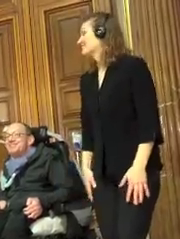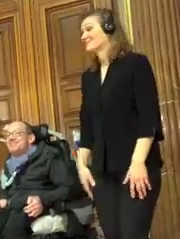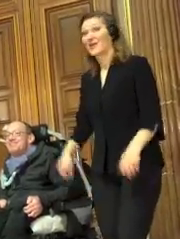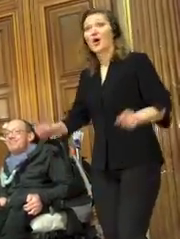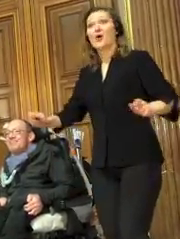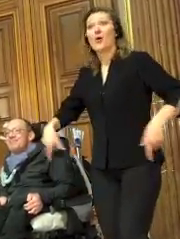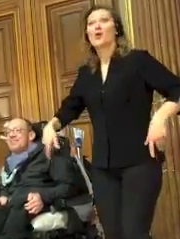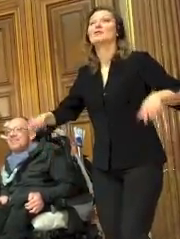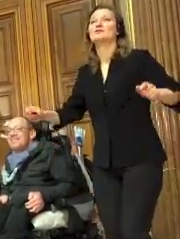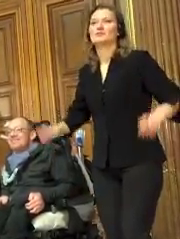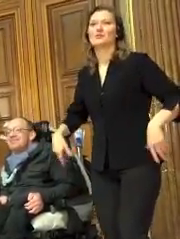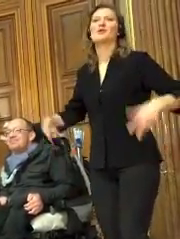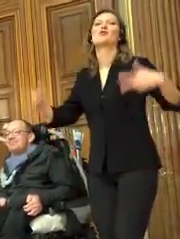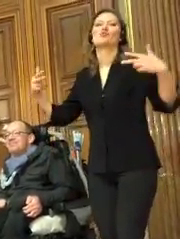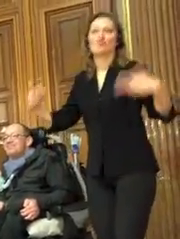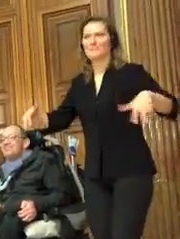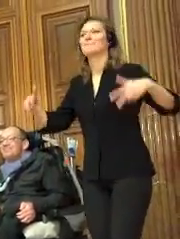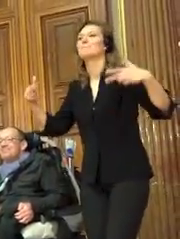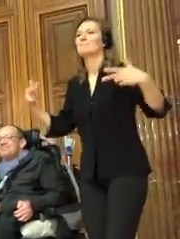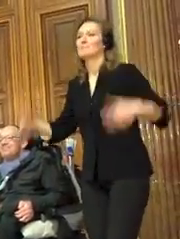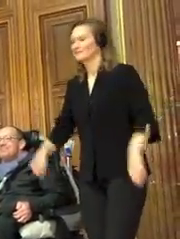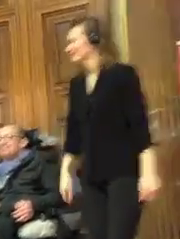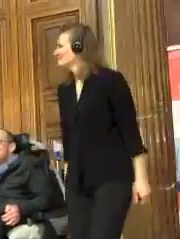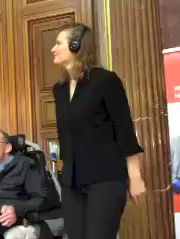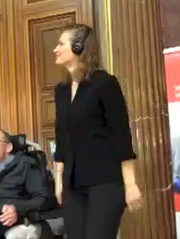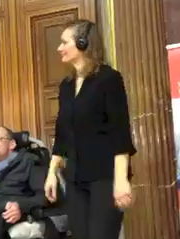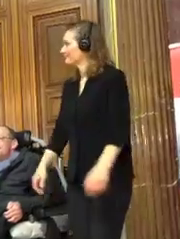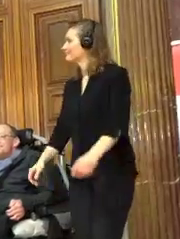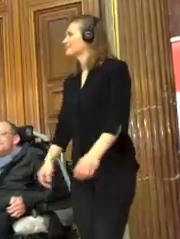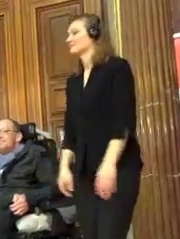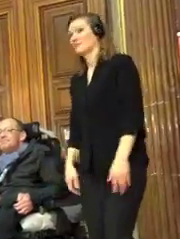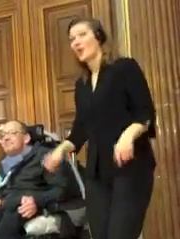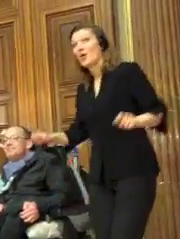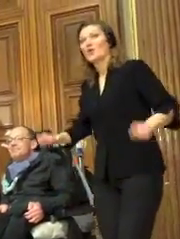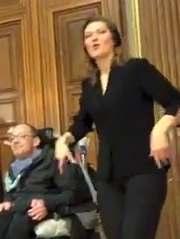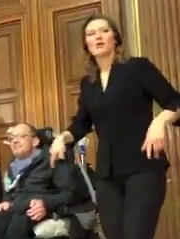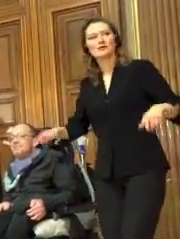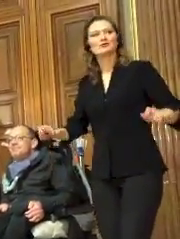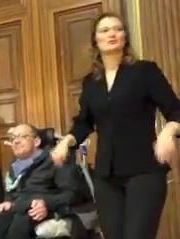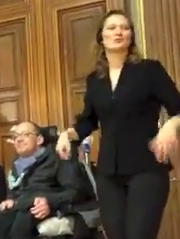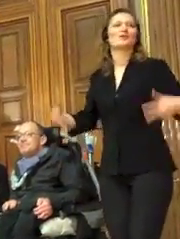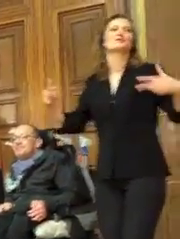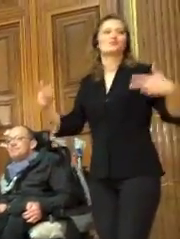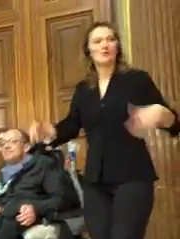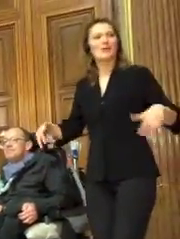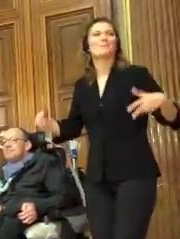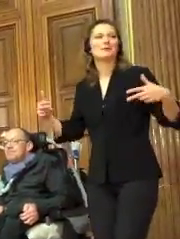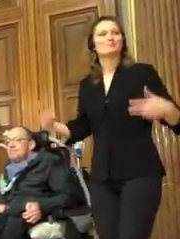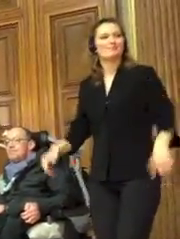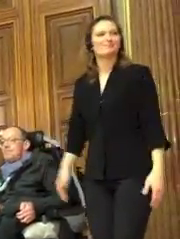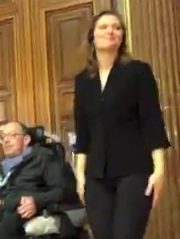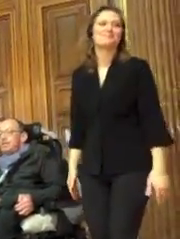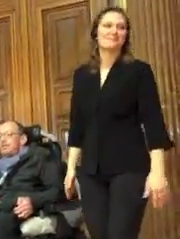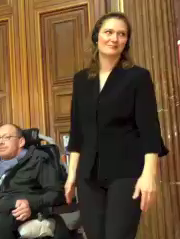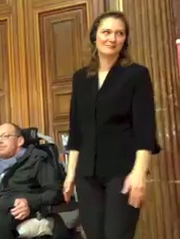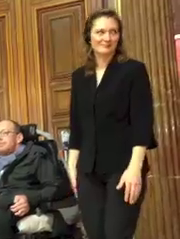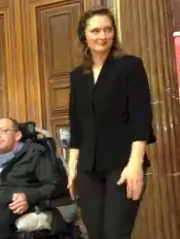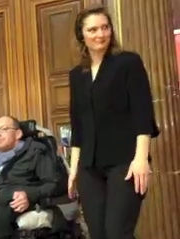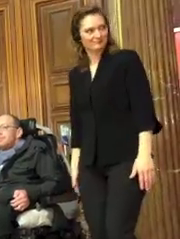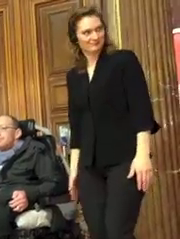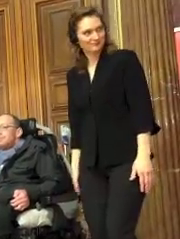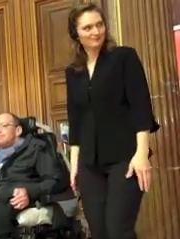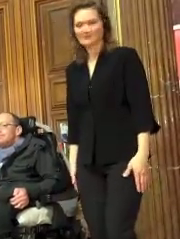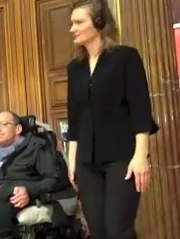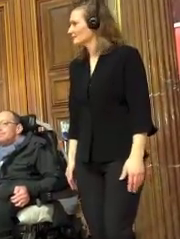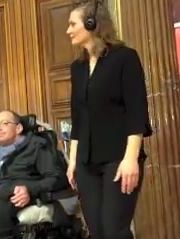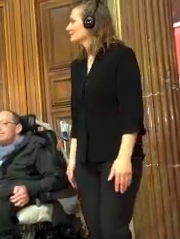Das ist der Rollstuhl-Bett! Wir kommen mit uns auf Leder, wir ganz im Bett! Roll, roll, roll, Rollstuhl-Bett!